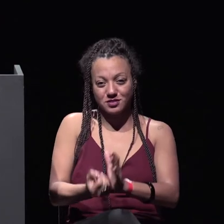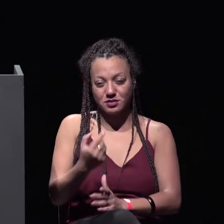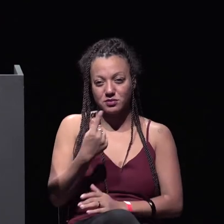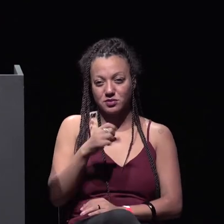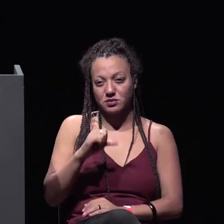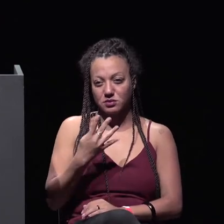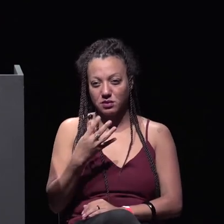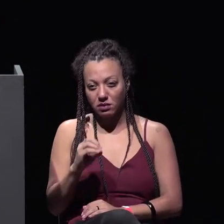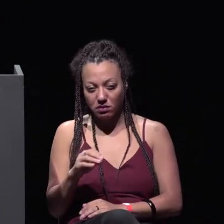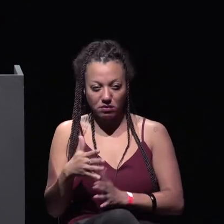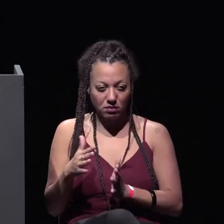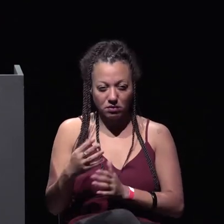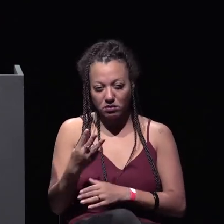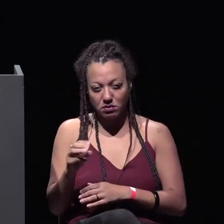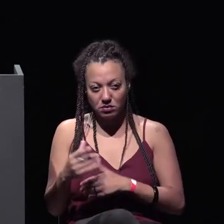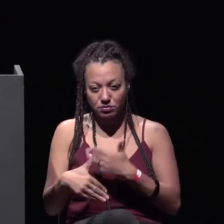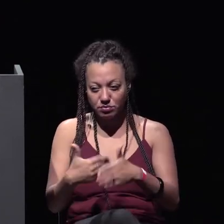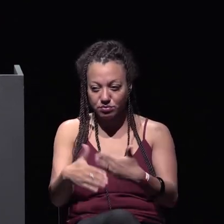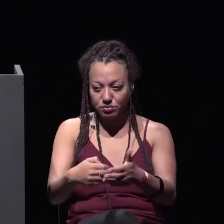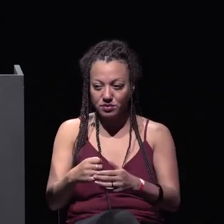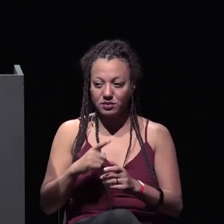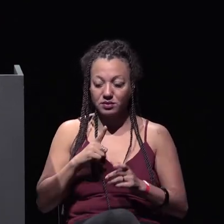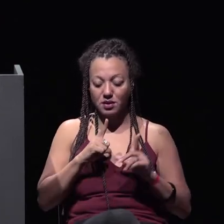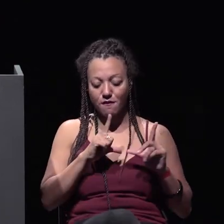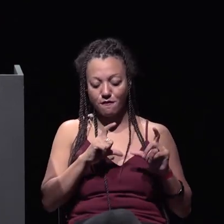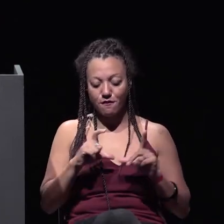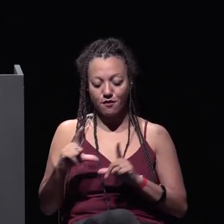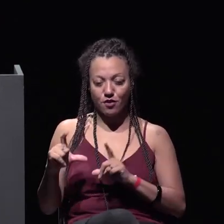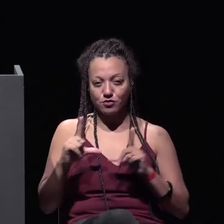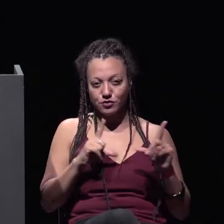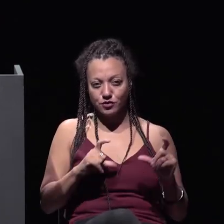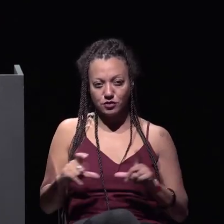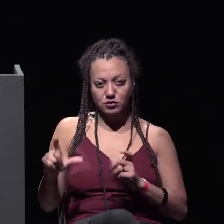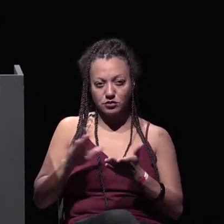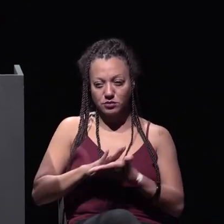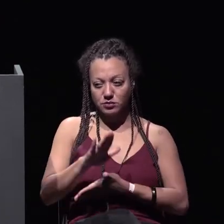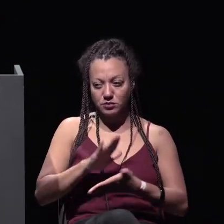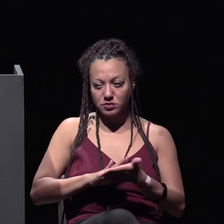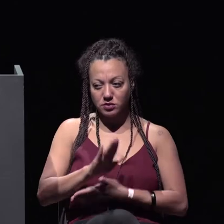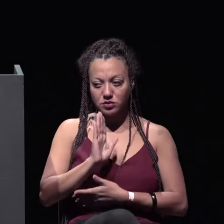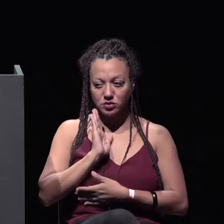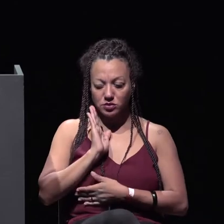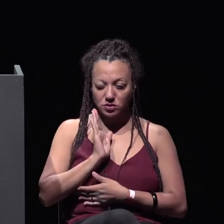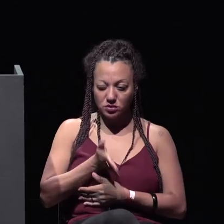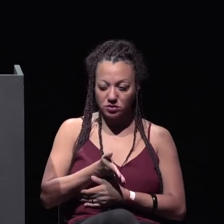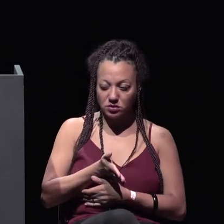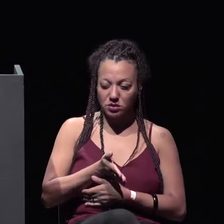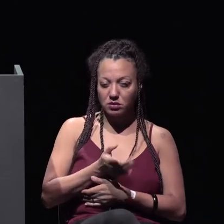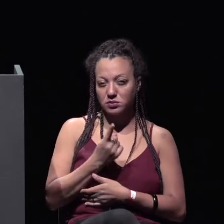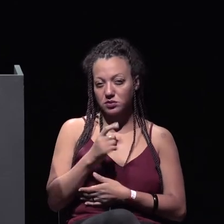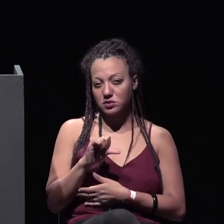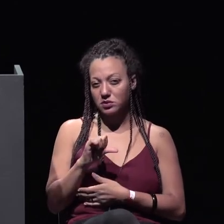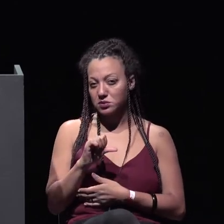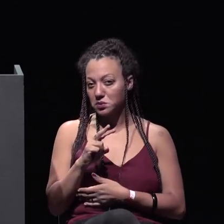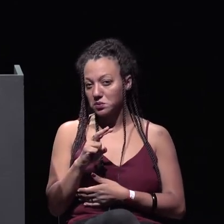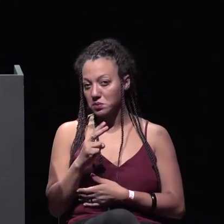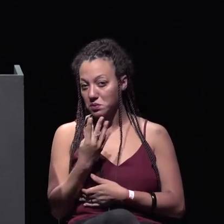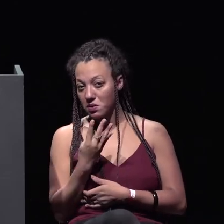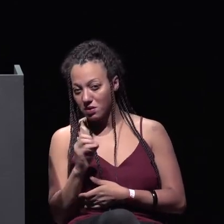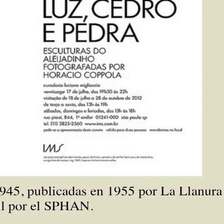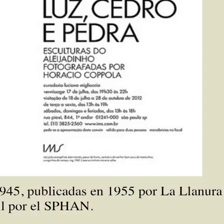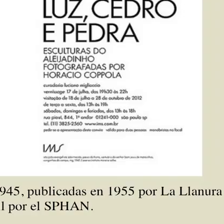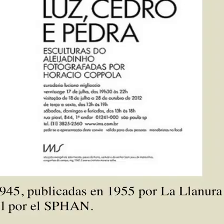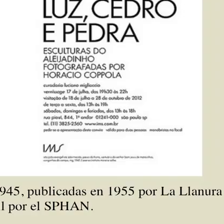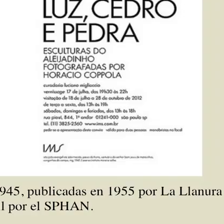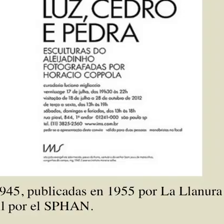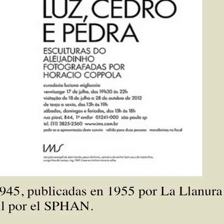enfim são série de fotografias publicadas há a já na nos anos 40 e 50 por um